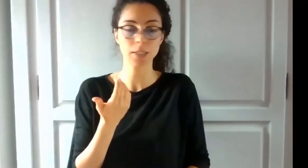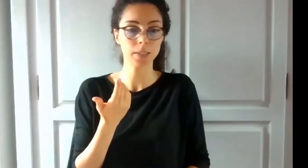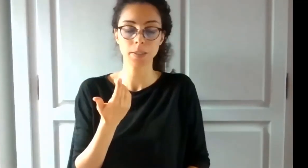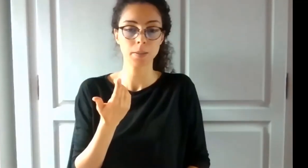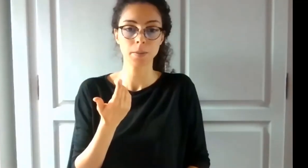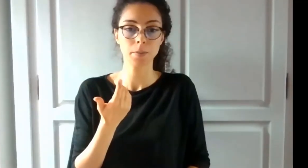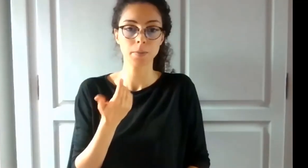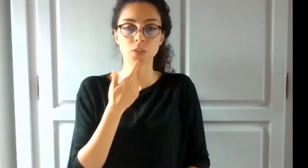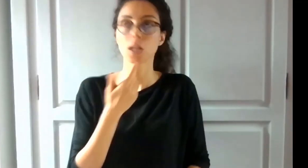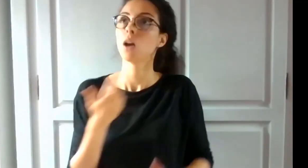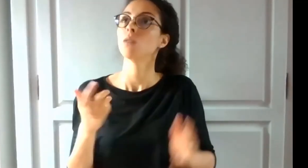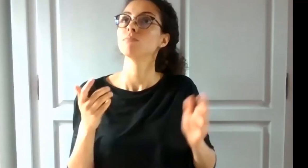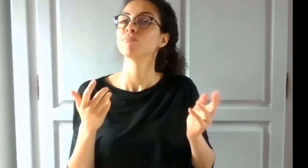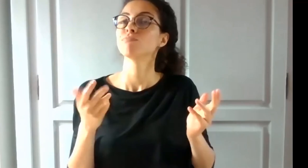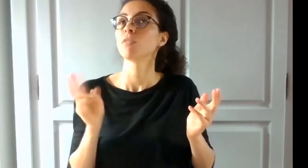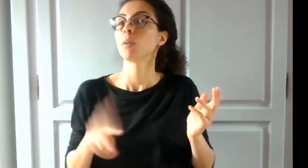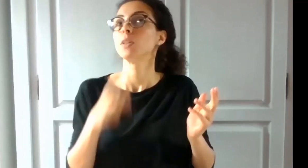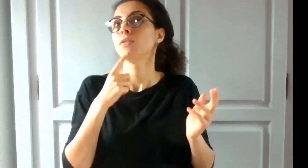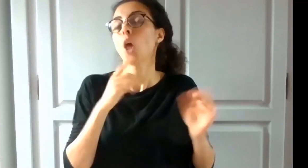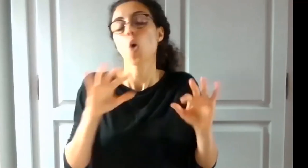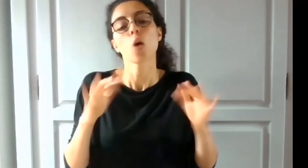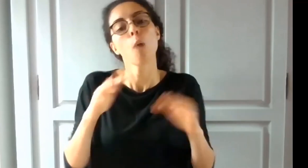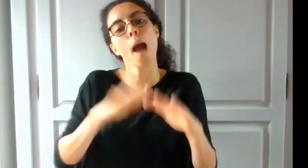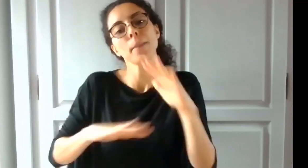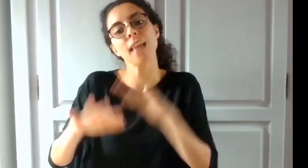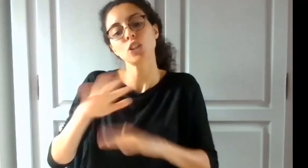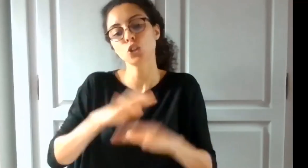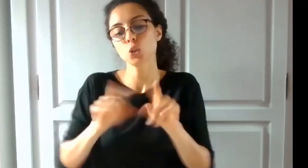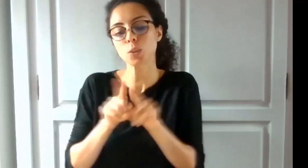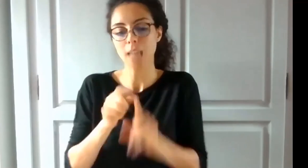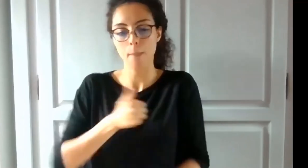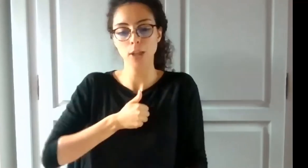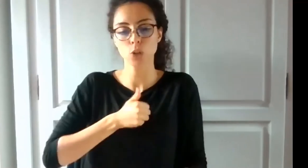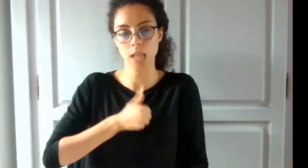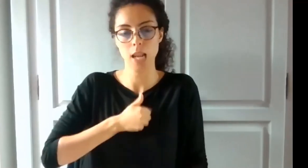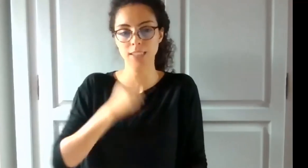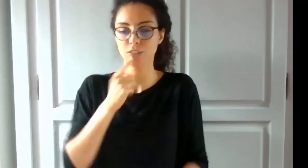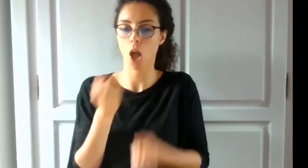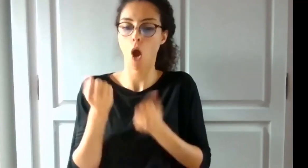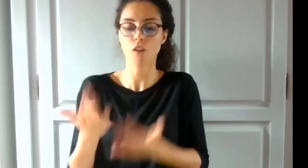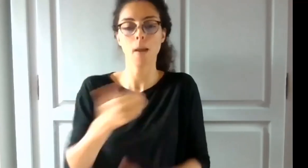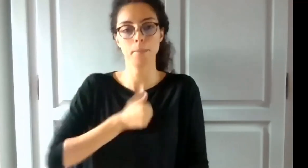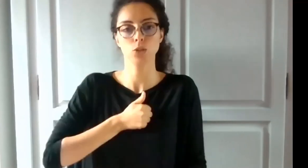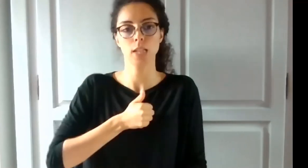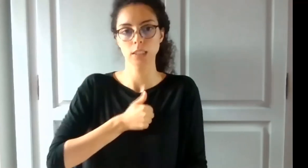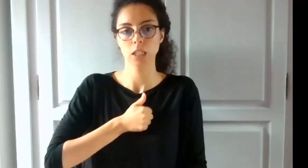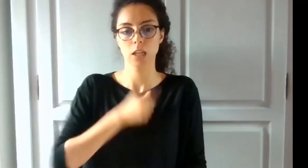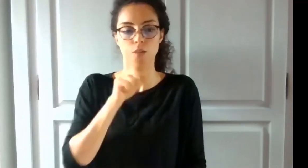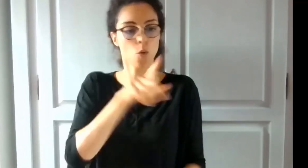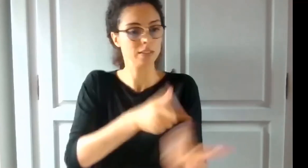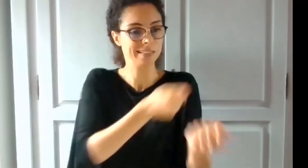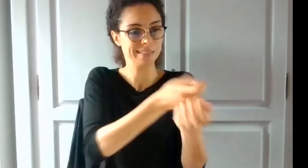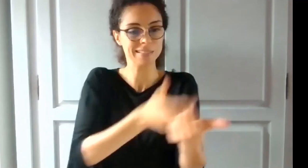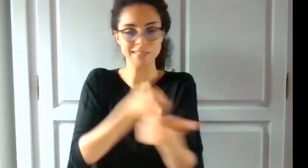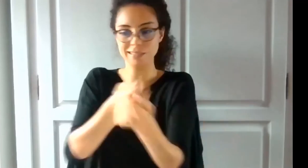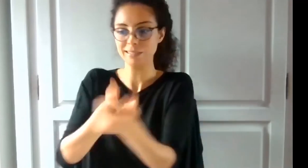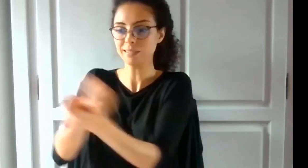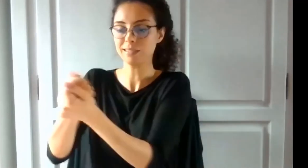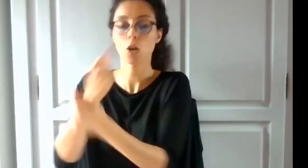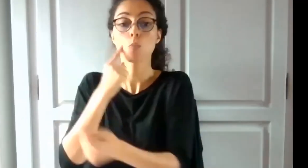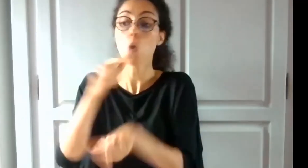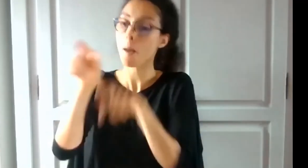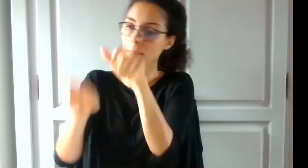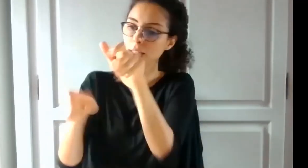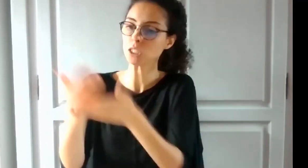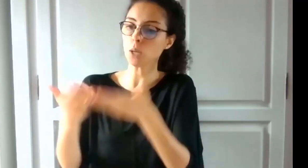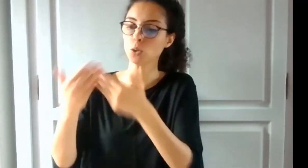c'est comment effectivement on aménage d'une manière personnalisée, c'est une offre personnalisée qu'on peut effectivement assurer pour les personnes en situation